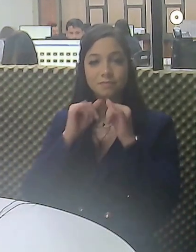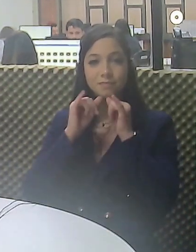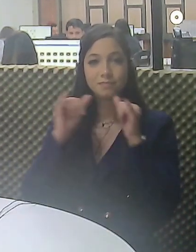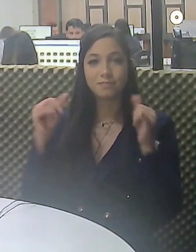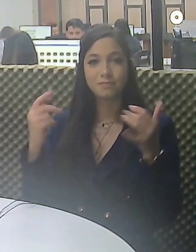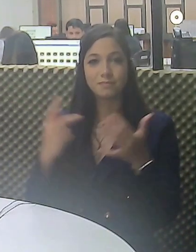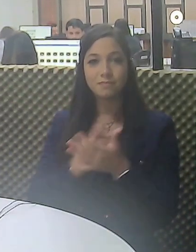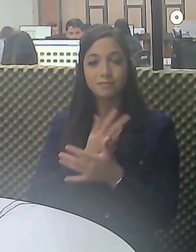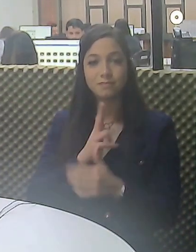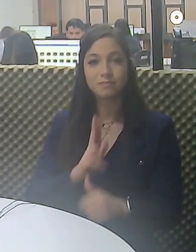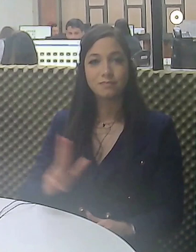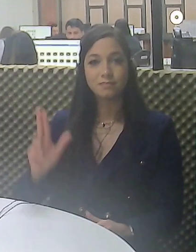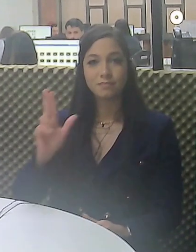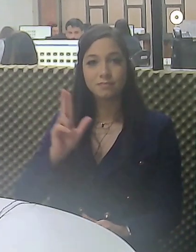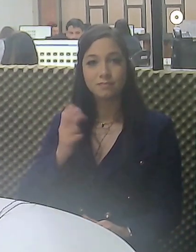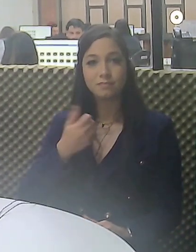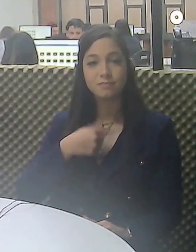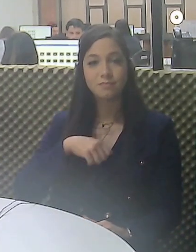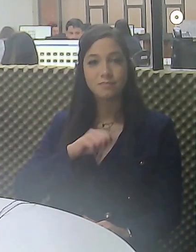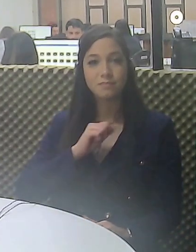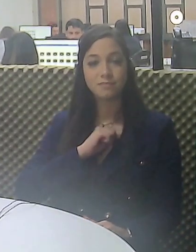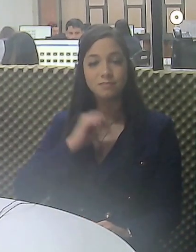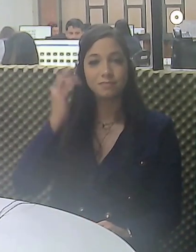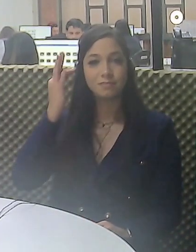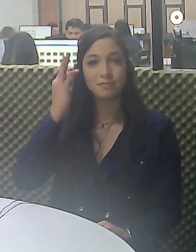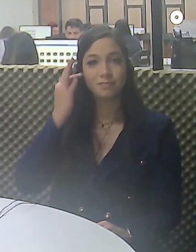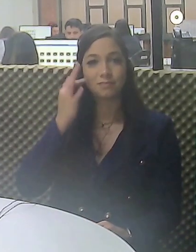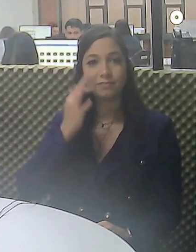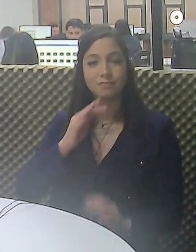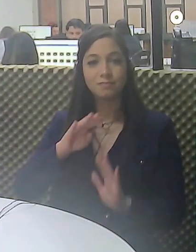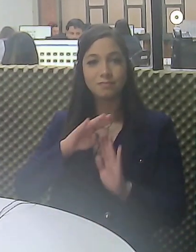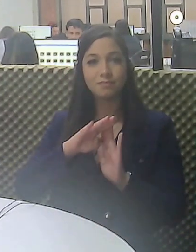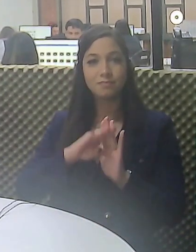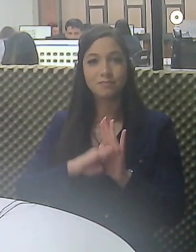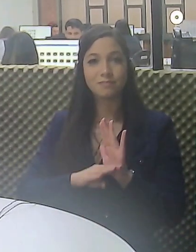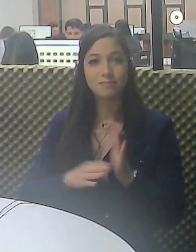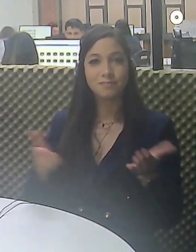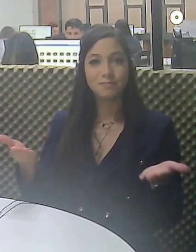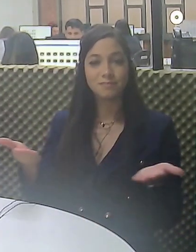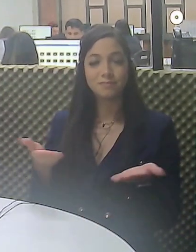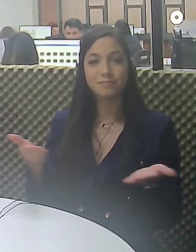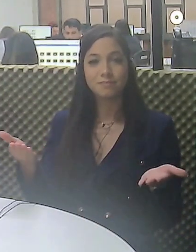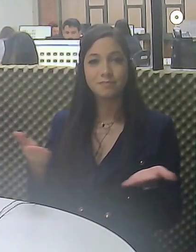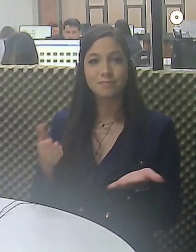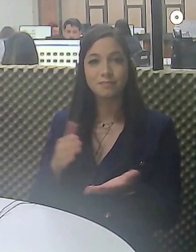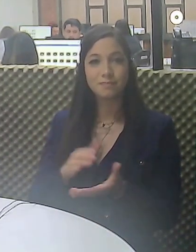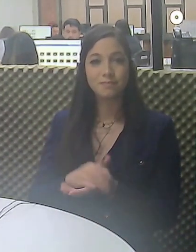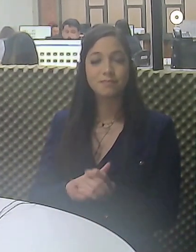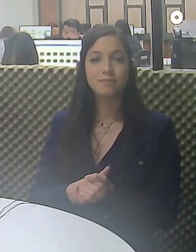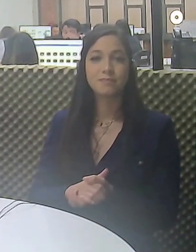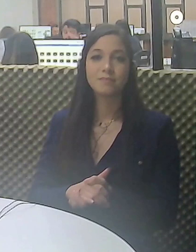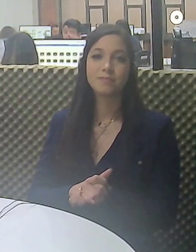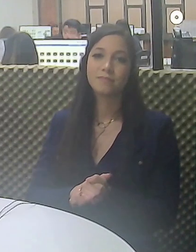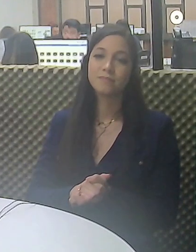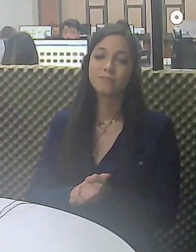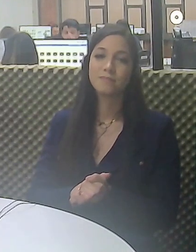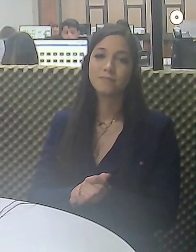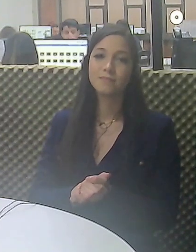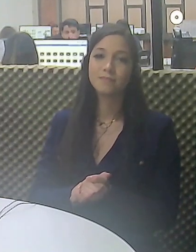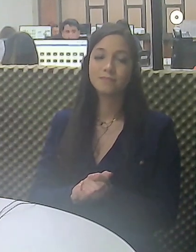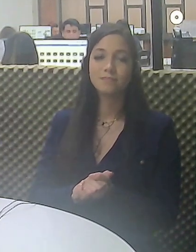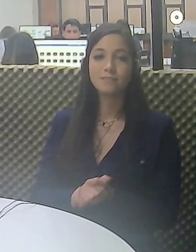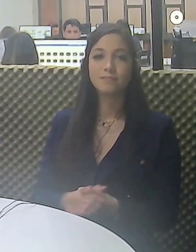fato acontece em Uberlândia. Eu sou o Fernando Cássio e começamos com os destaques da edição de hoje.